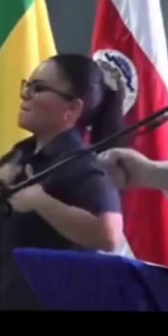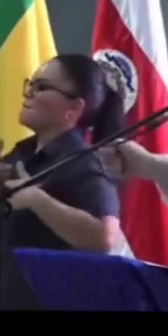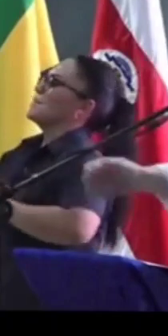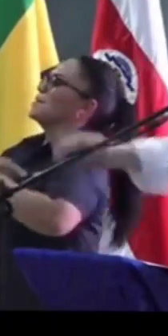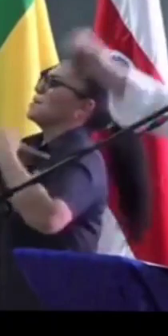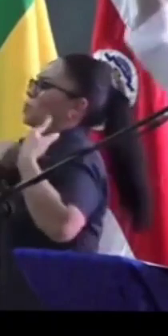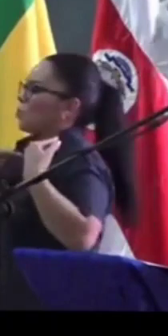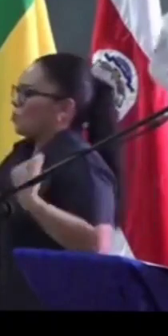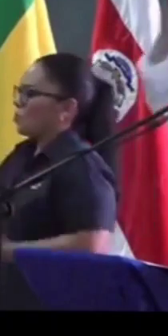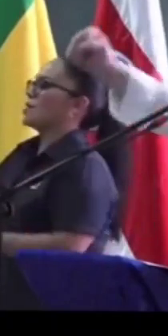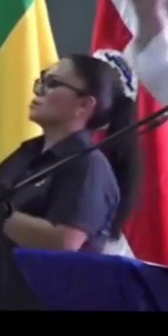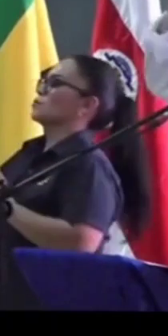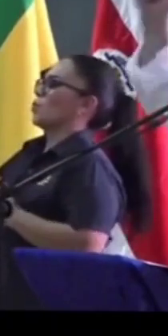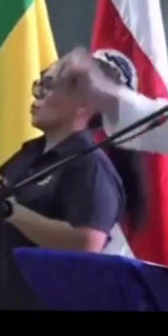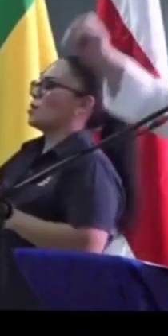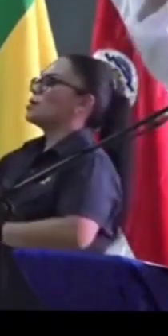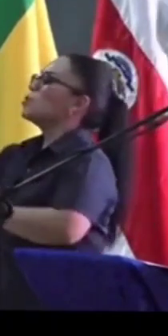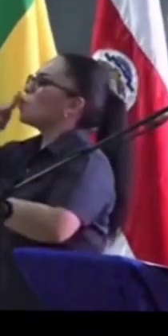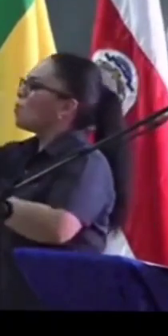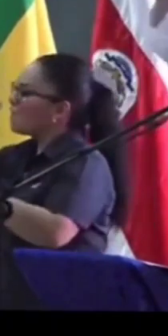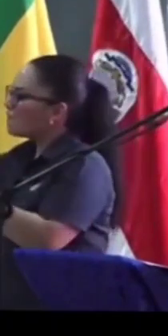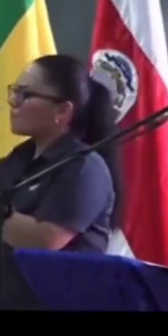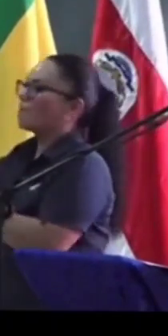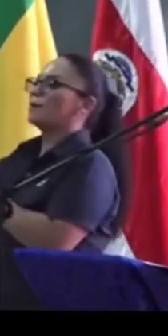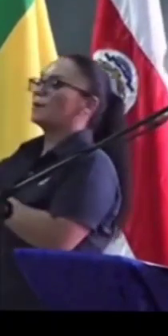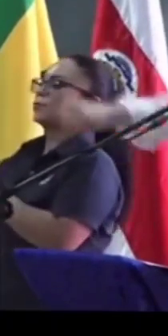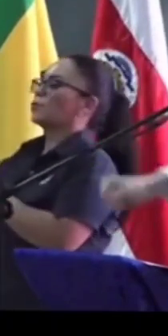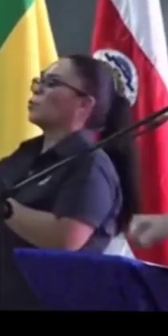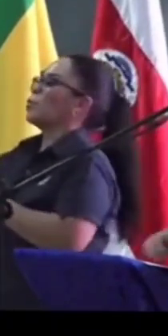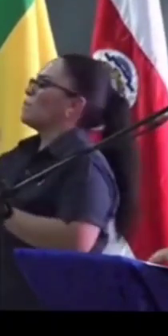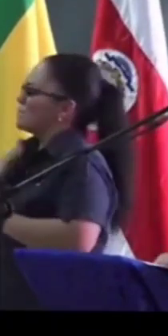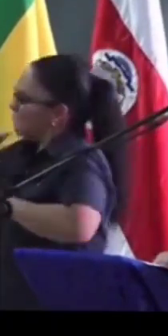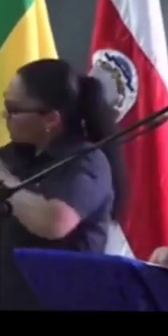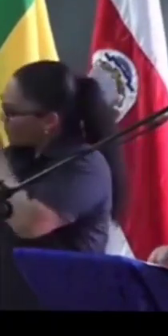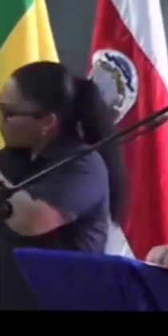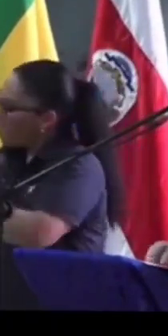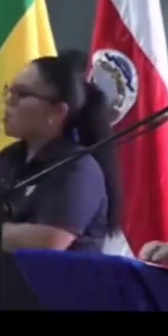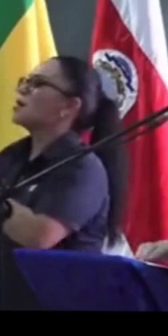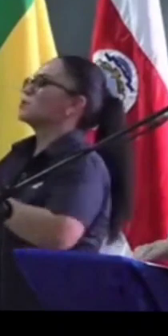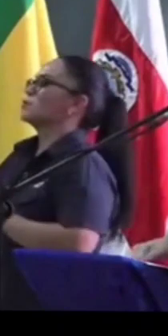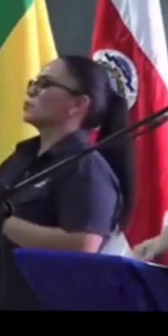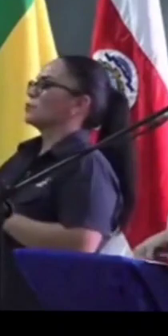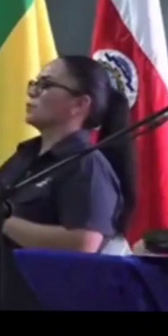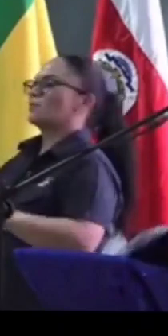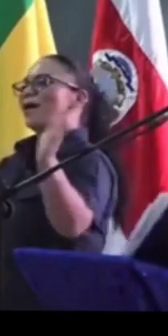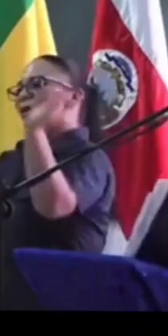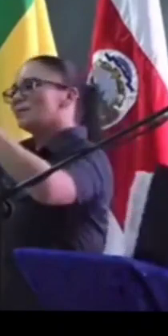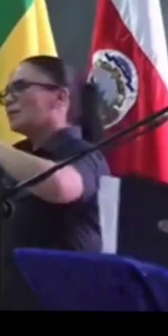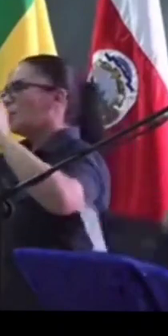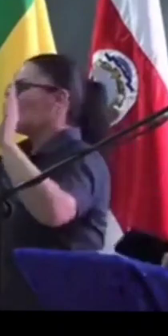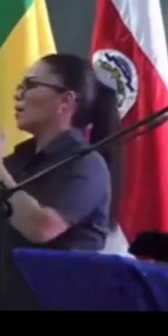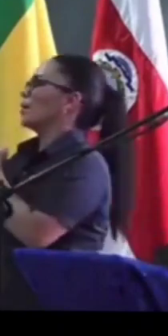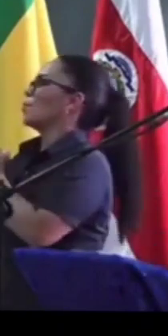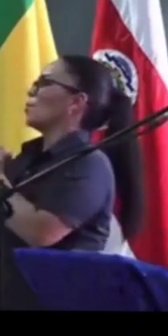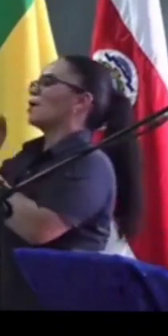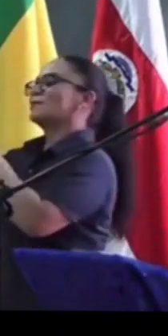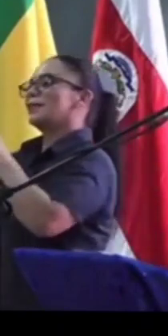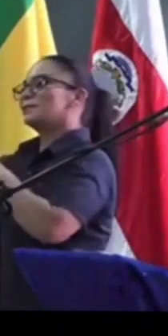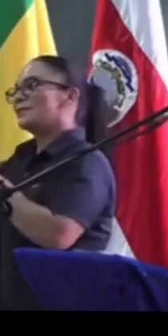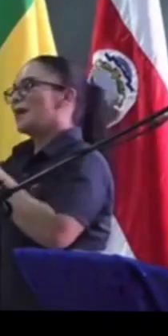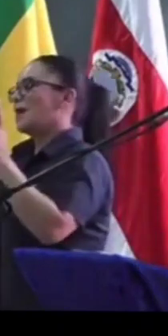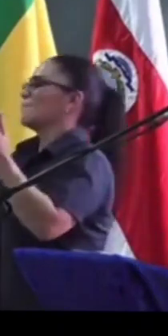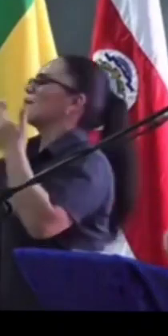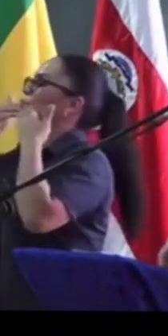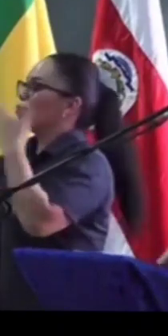corazón y compromete mis esfuerzos hasta luego hasta siempre